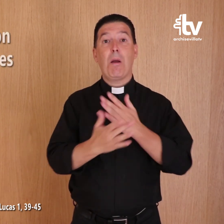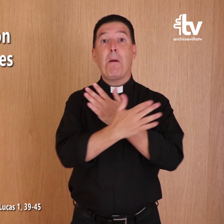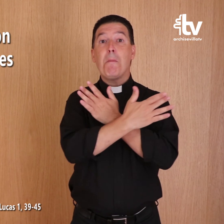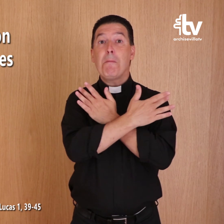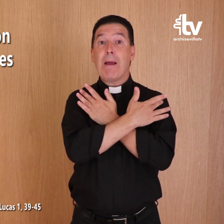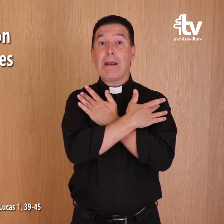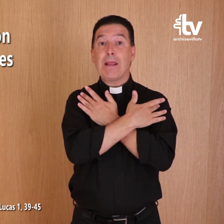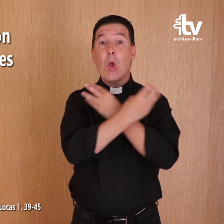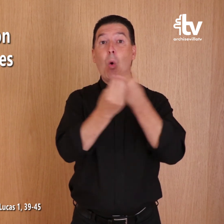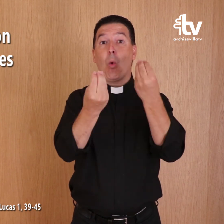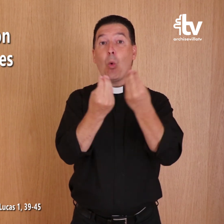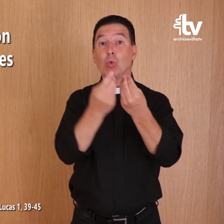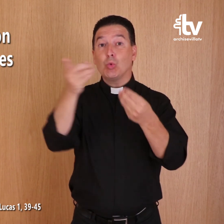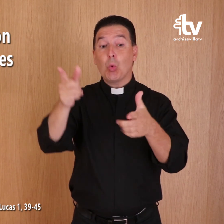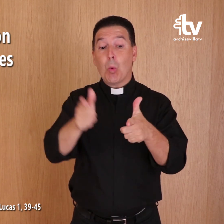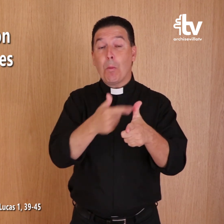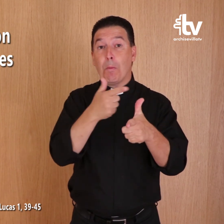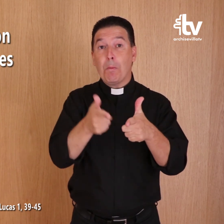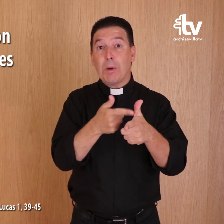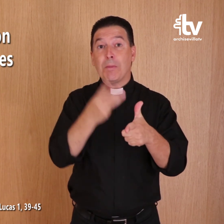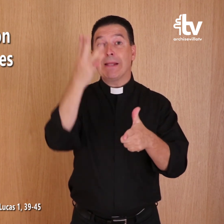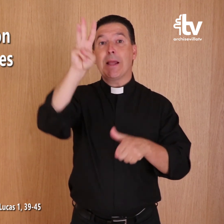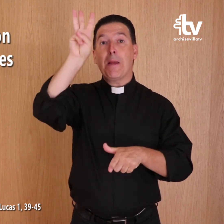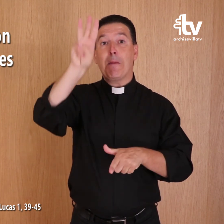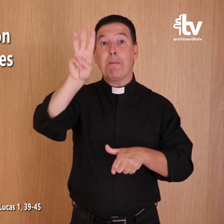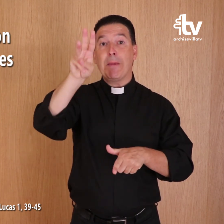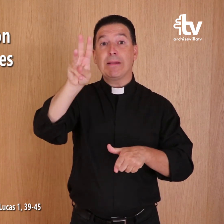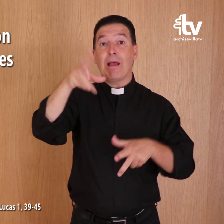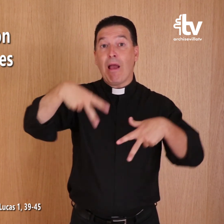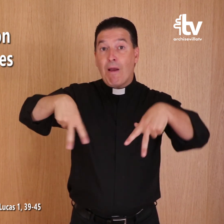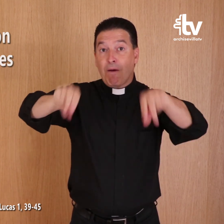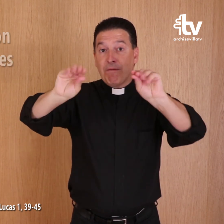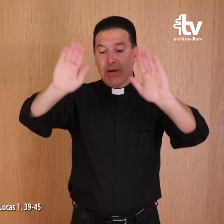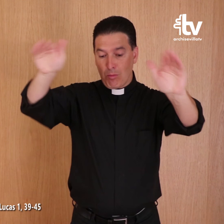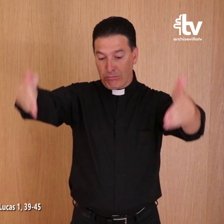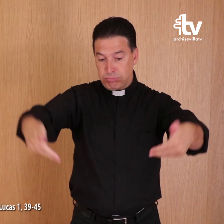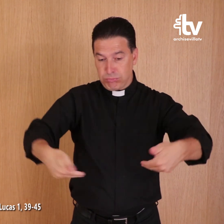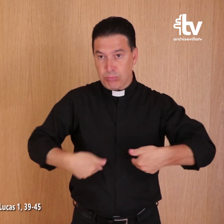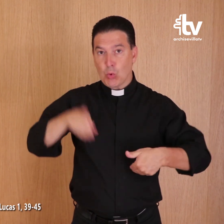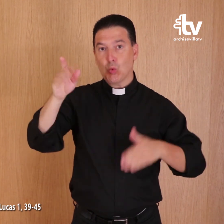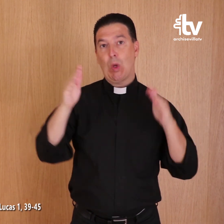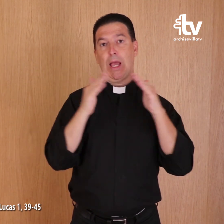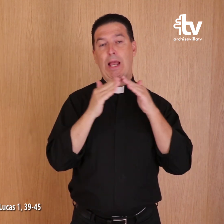María se quedó con ella unos tres meses y volvió a su casa.